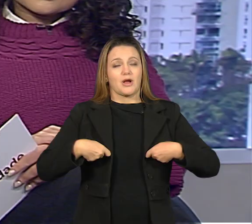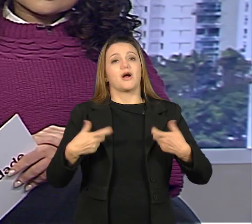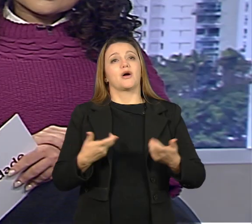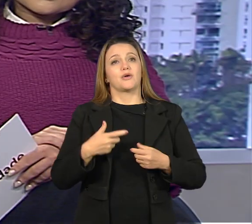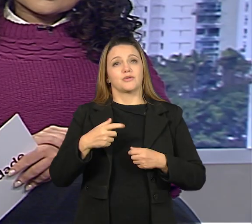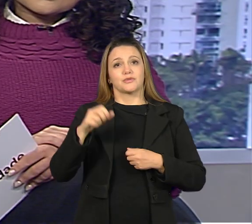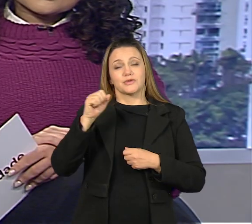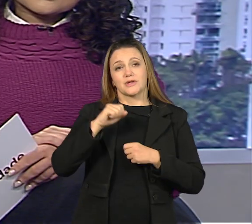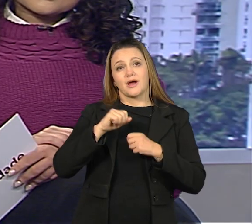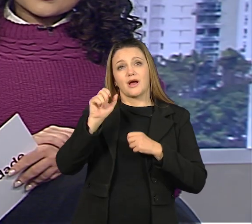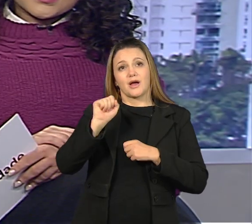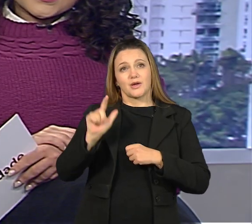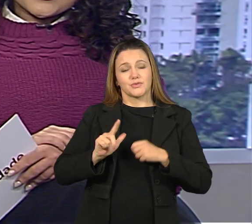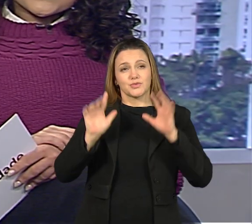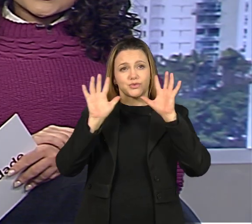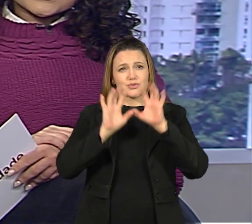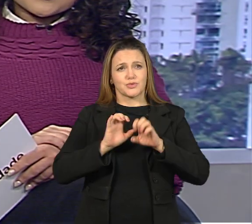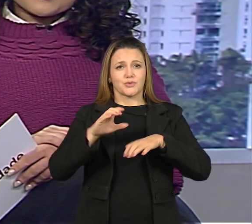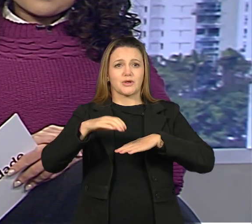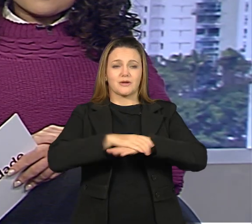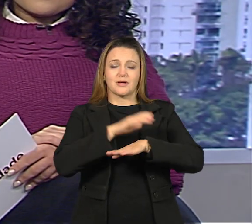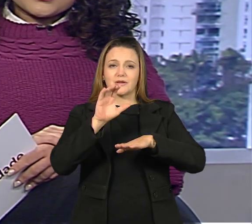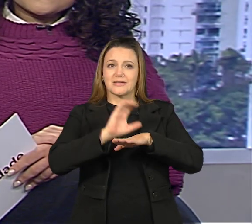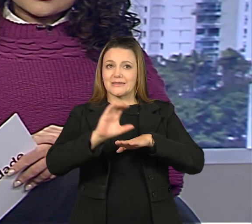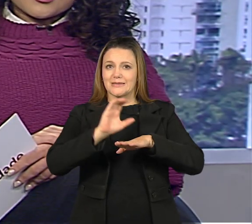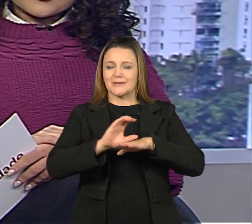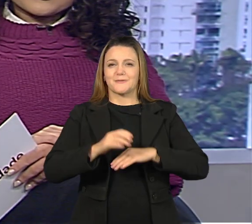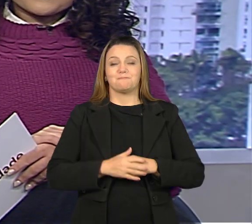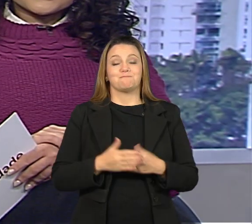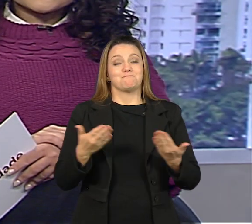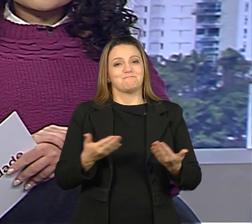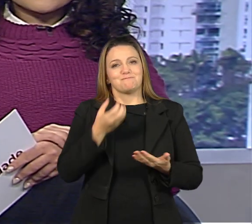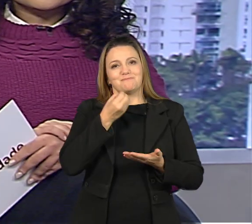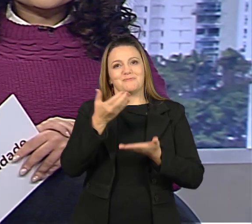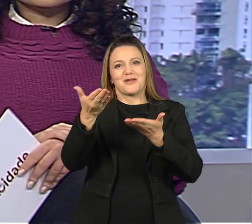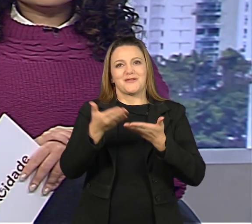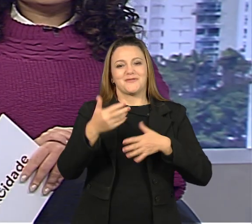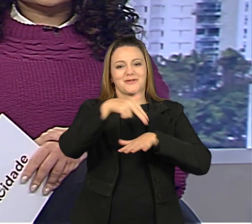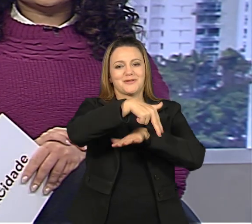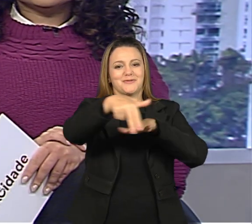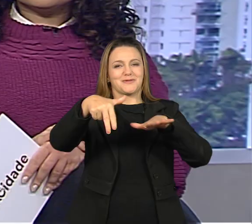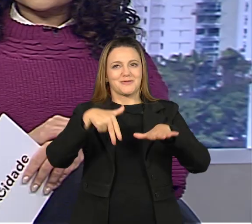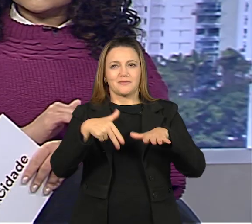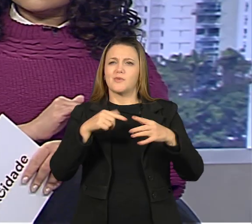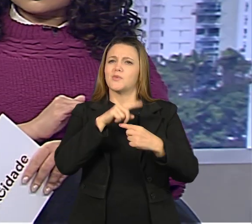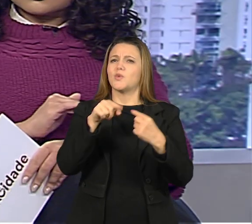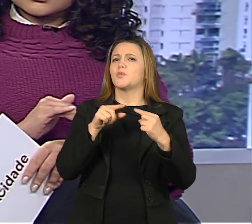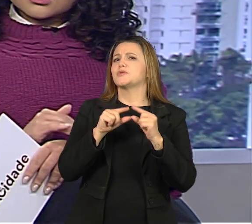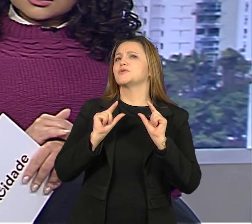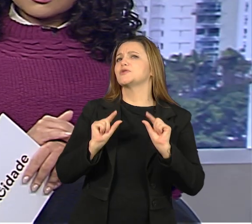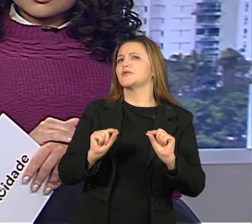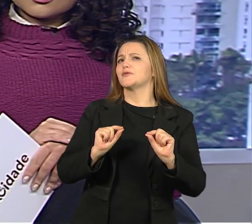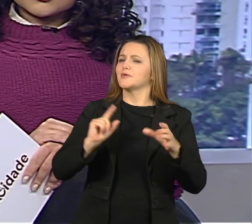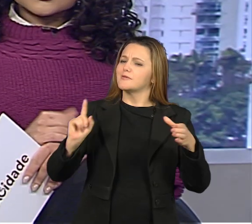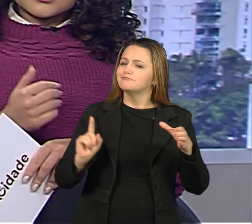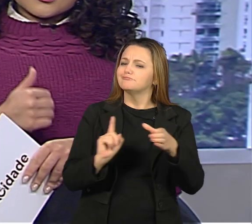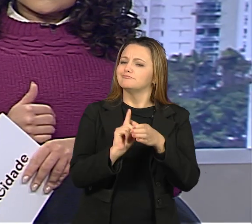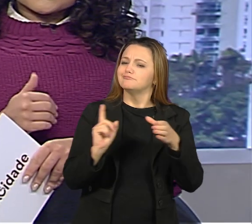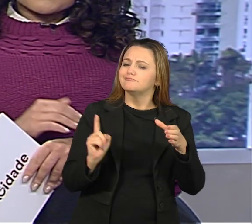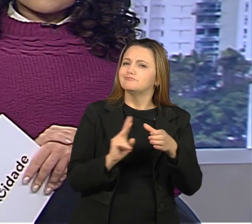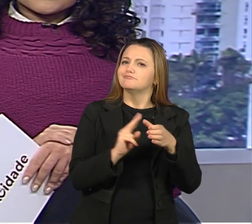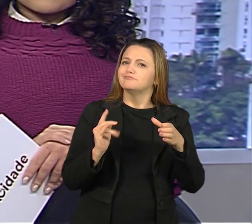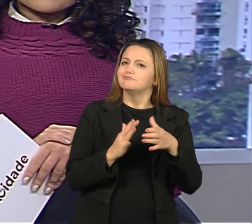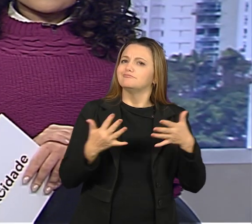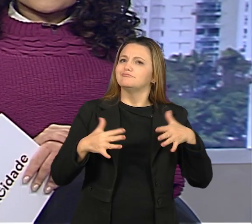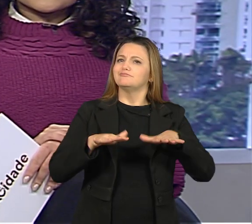e um tênis cinza. E você é sempre bem-vindo, claro, aqui no Diversidade, com o objetivo de que todos se sintam incluídos. Eu